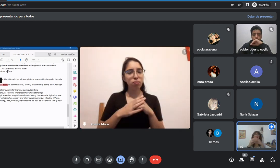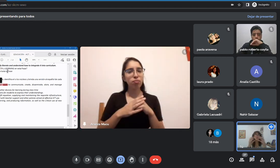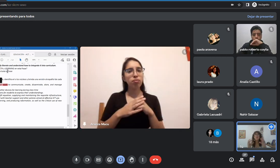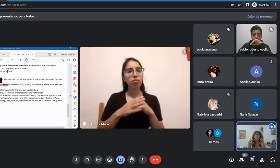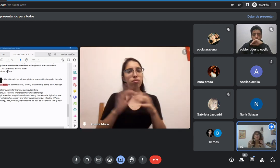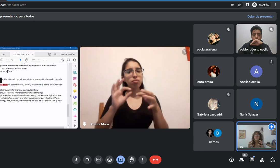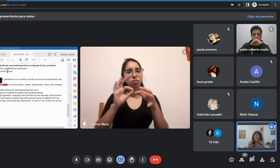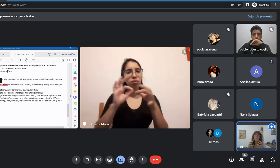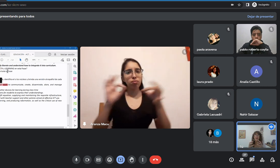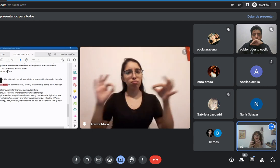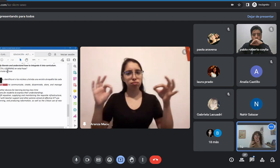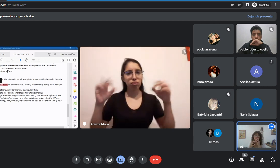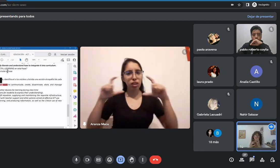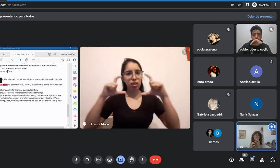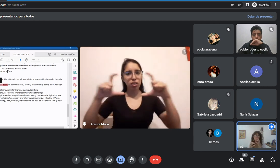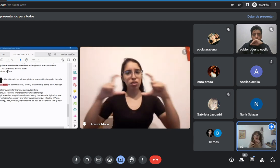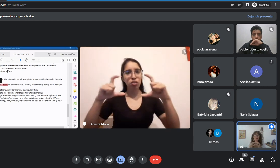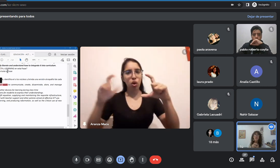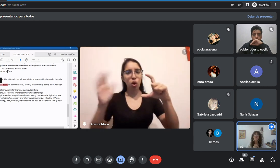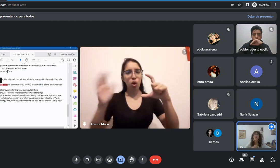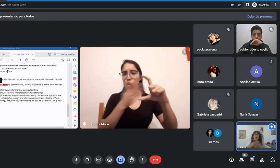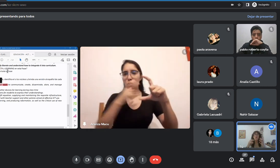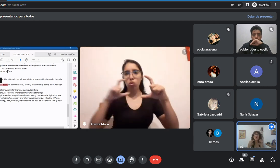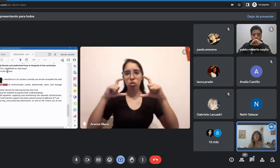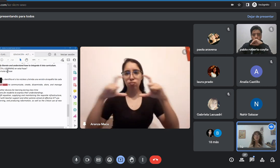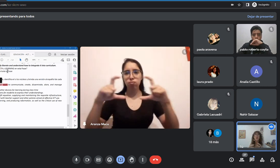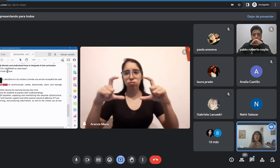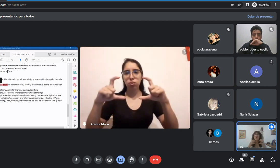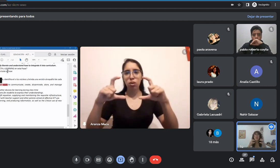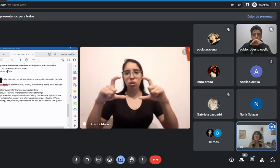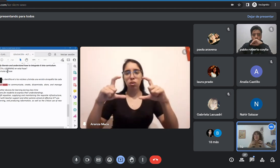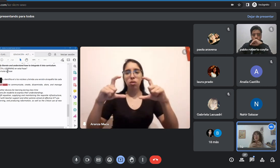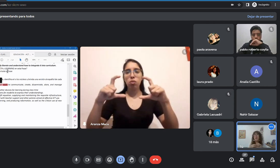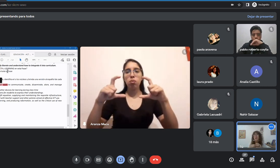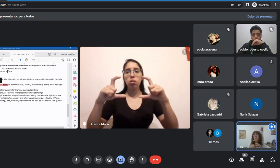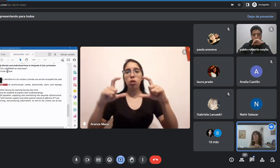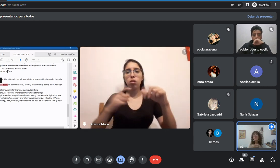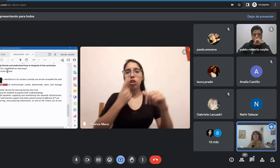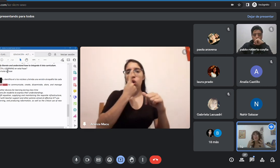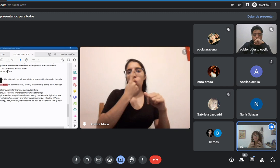esto es un bloque, porque yo estoy hablando de un conjunto